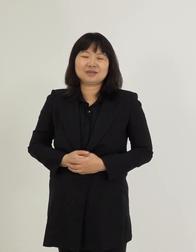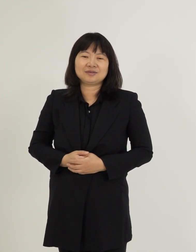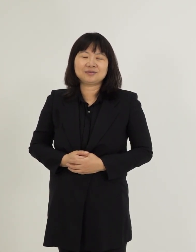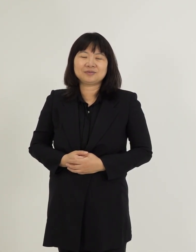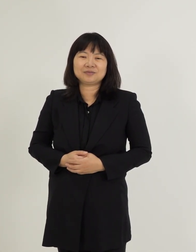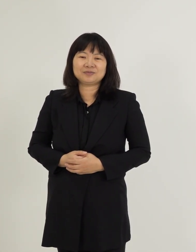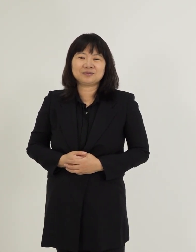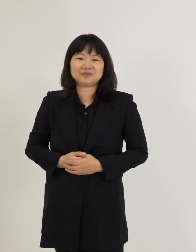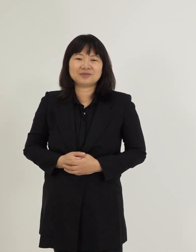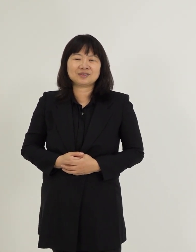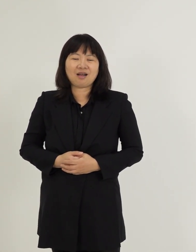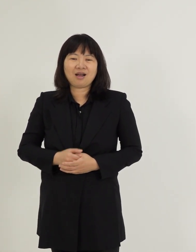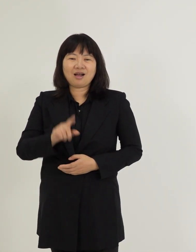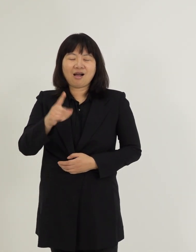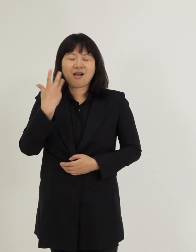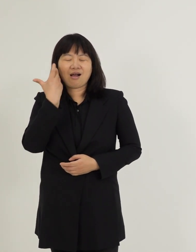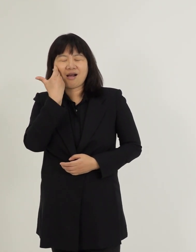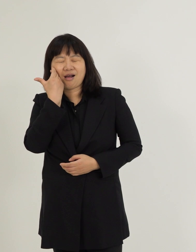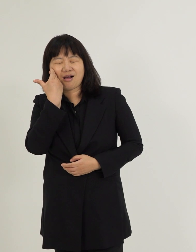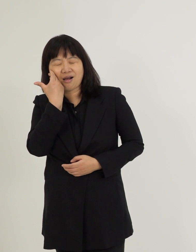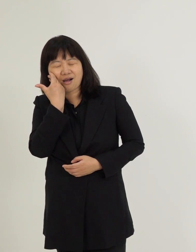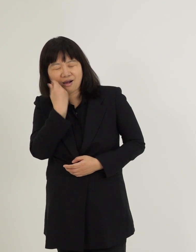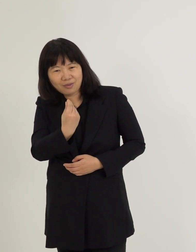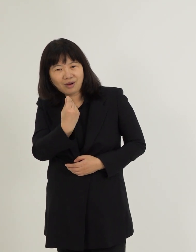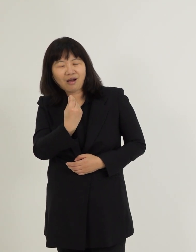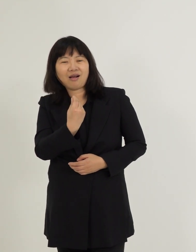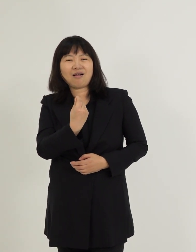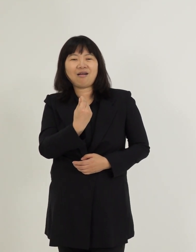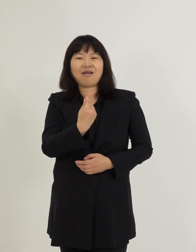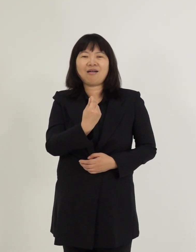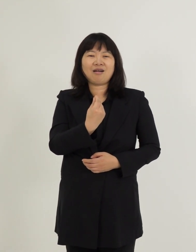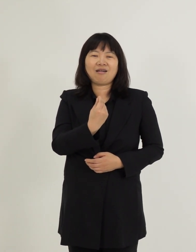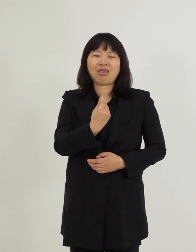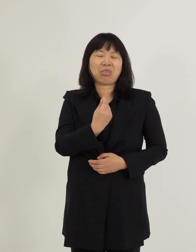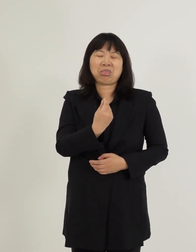한눈에 매력적으로 보이는 것은 거의 나가리예요.